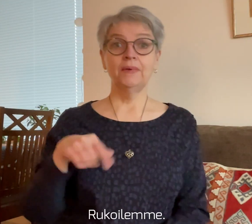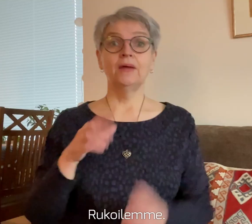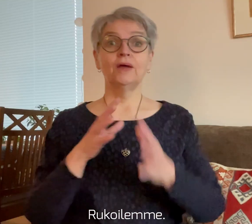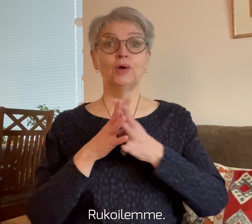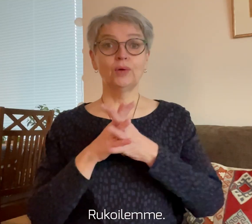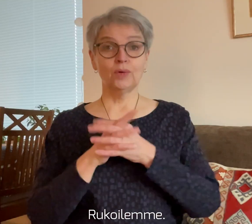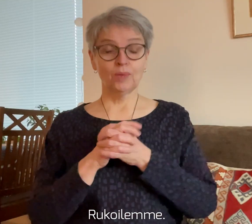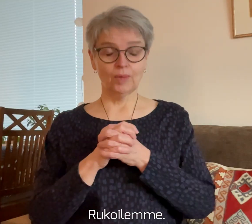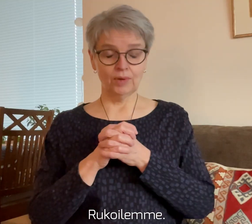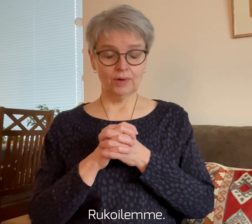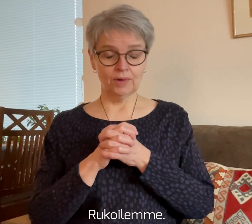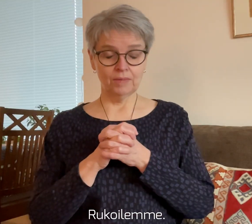Rukoilemme.